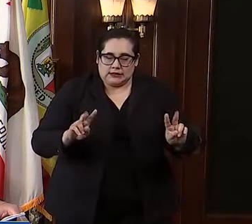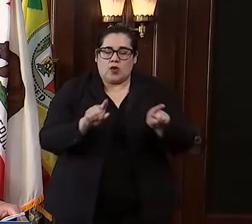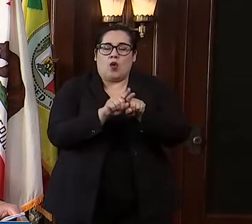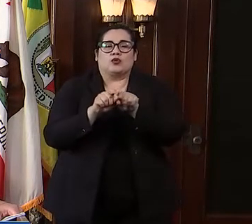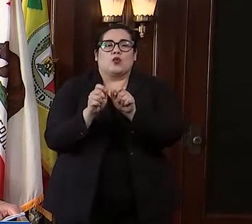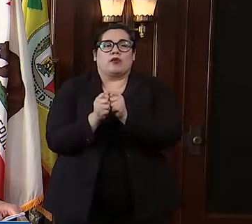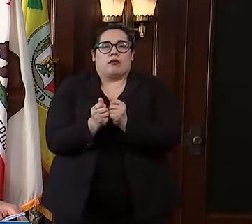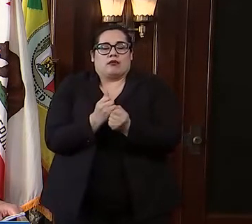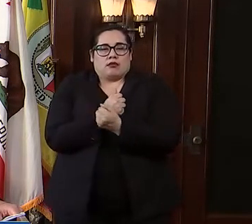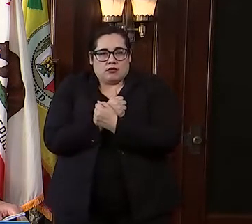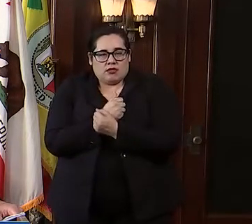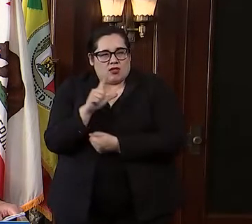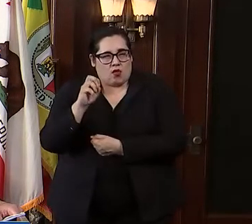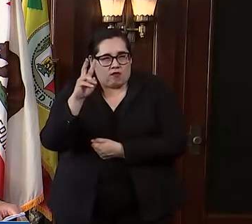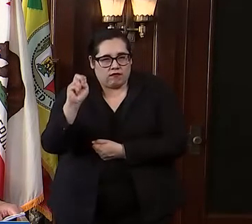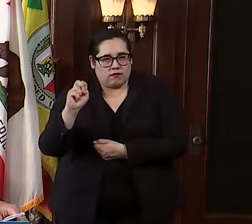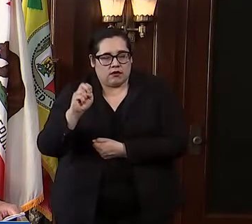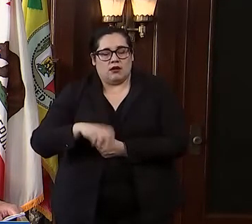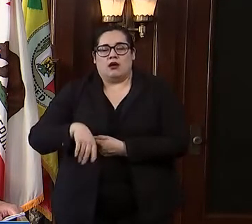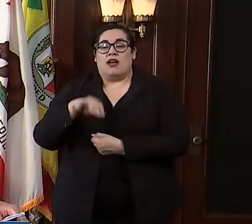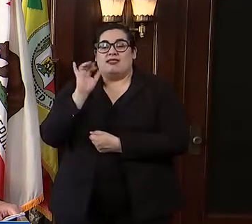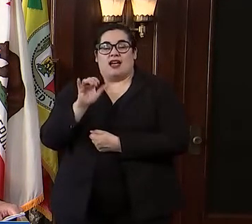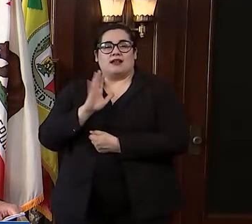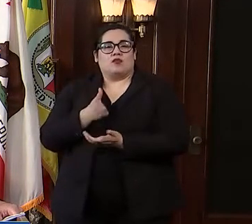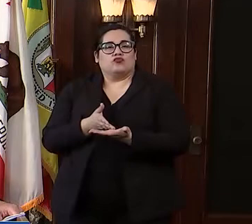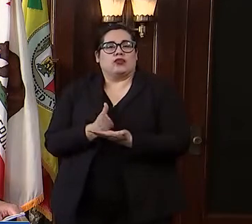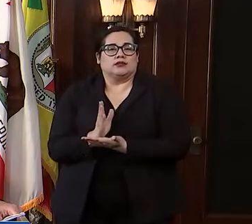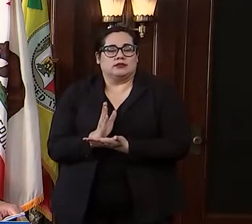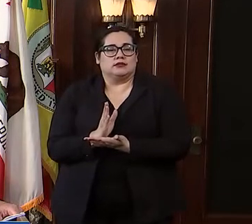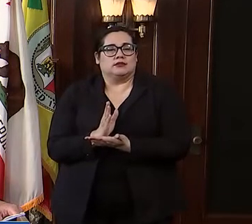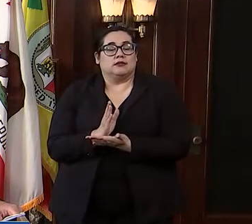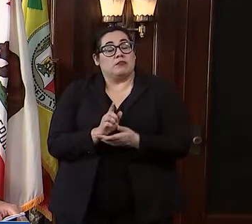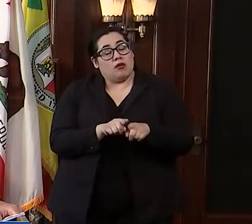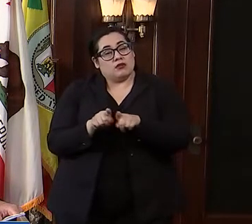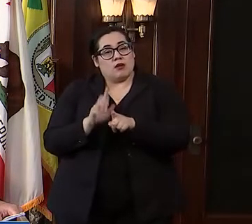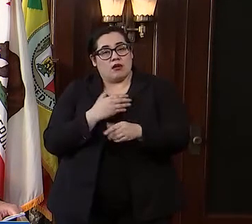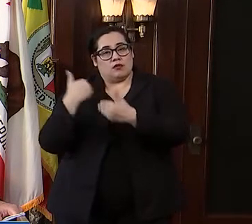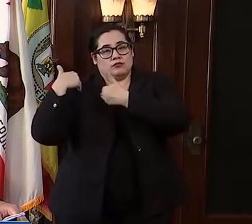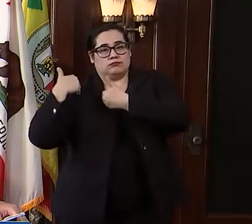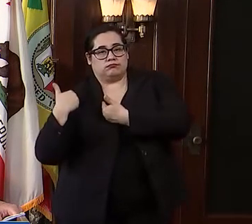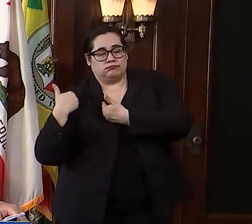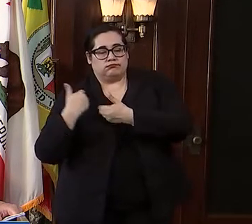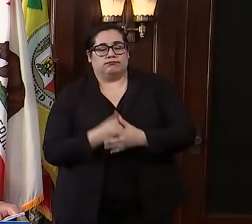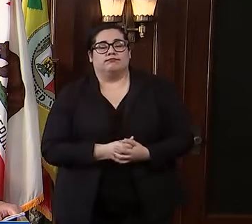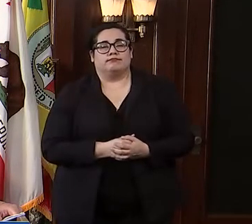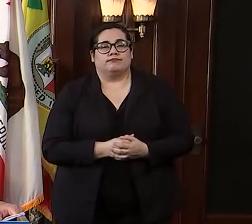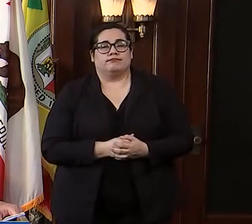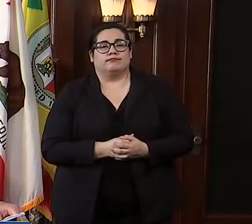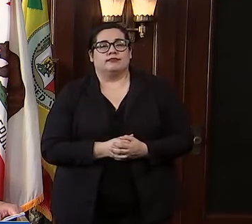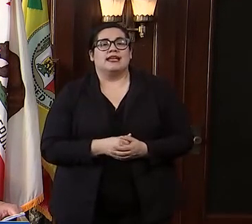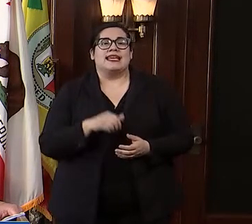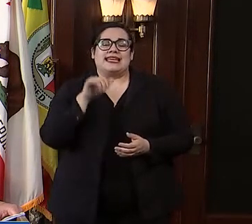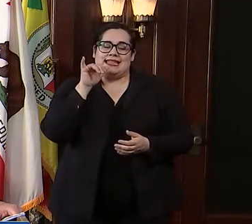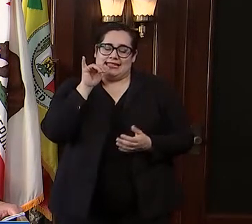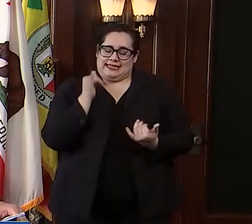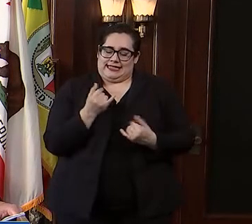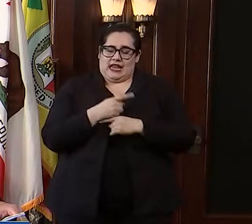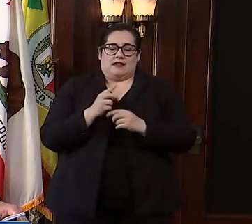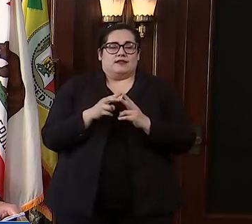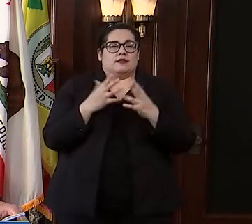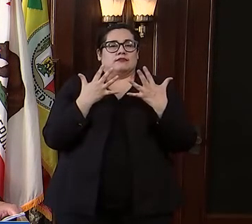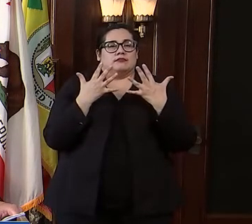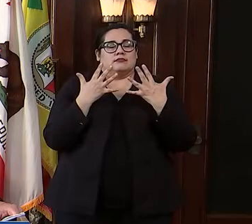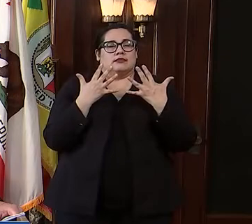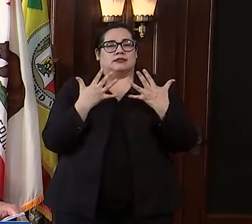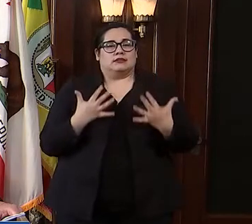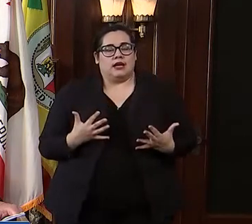Estos son nuestros derechos y nuestras responsabilidades. Este es un día muy triste